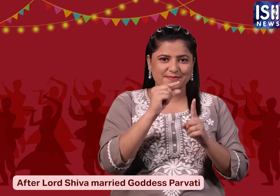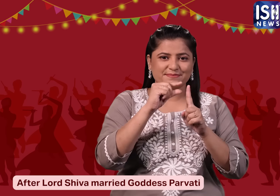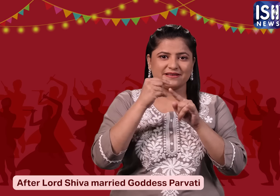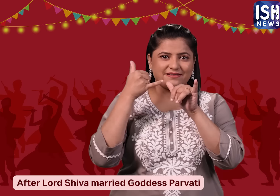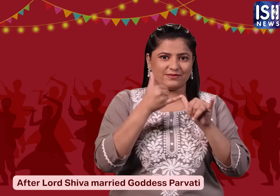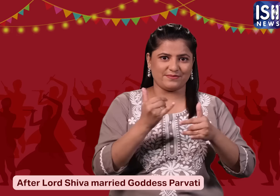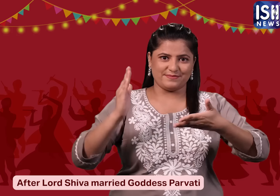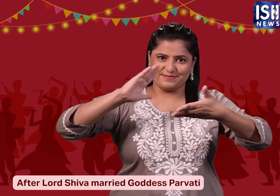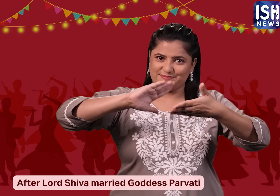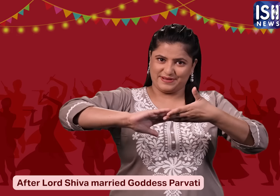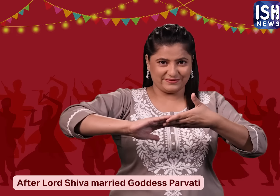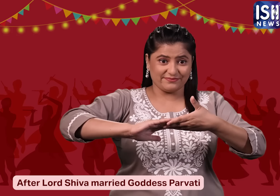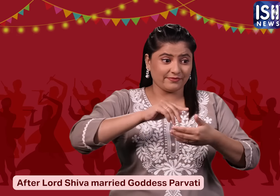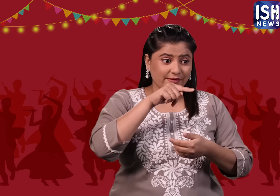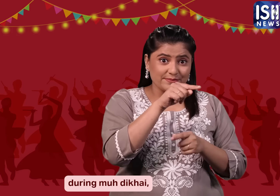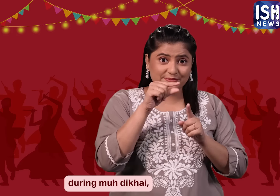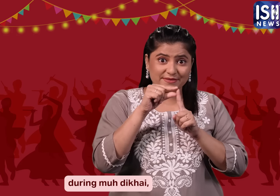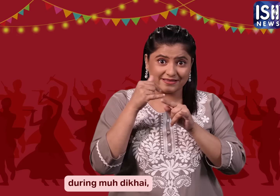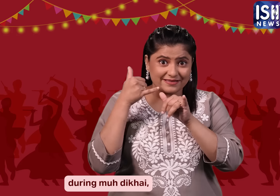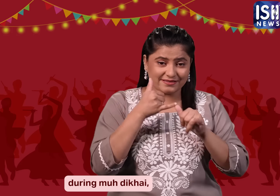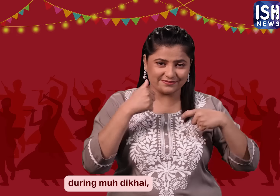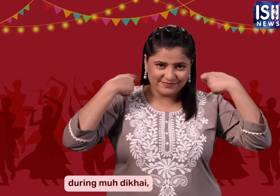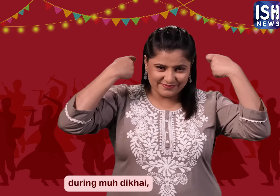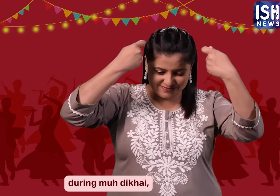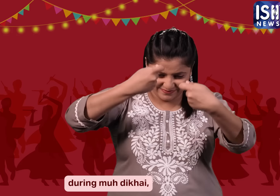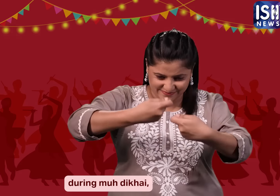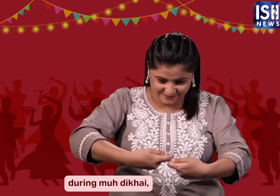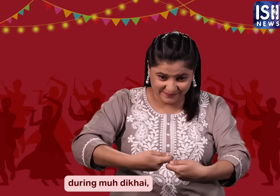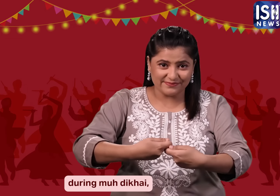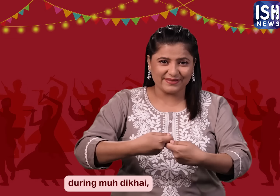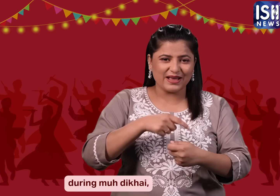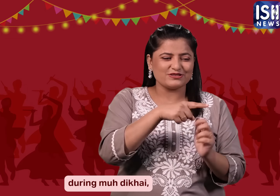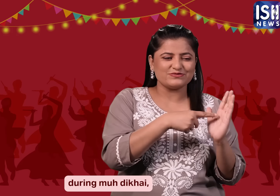देवी पार्वती से विवाह करने के बाद मुंह दिखाई के दौरान